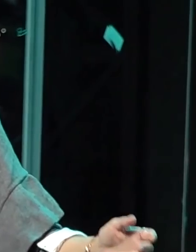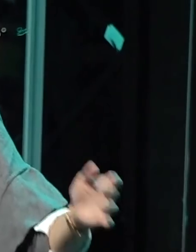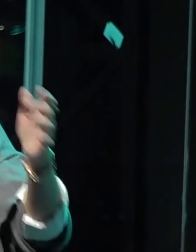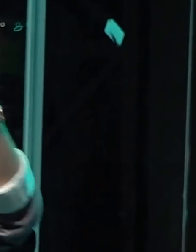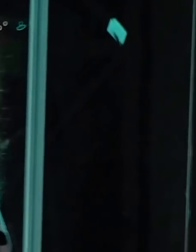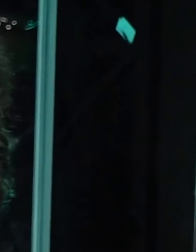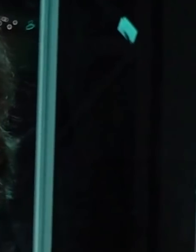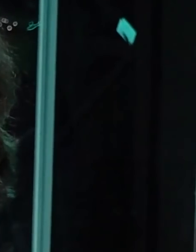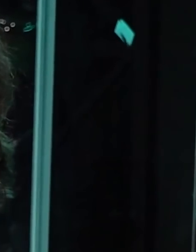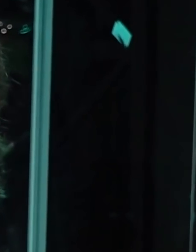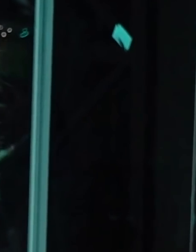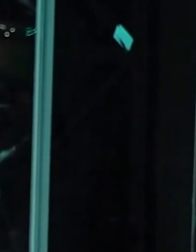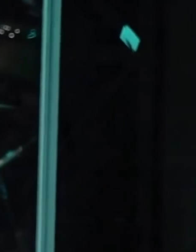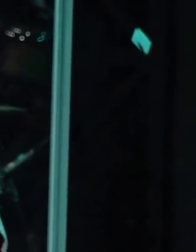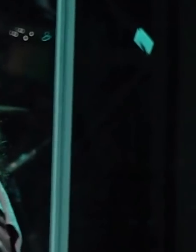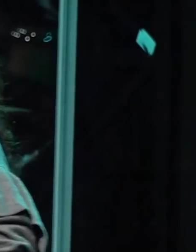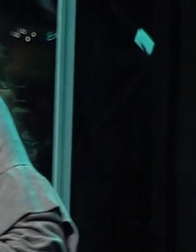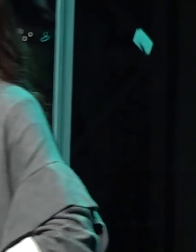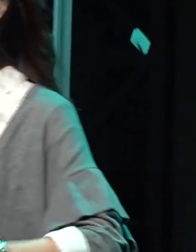yang ku perlu,